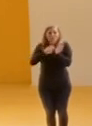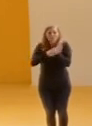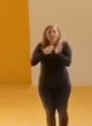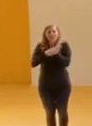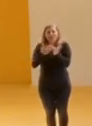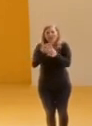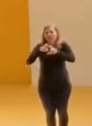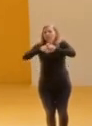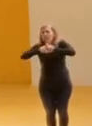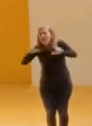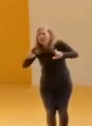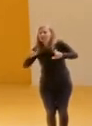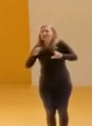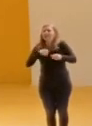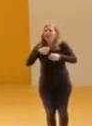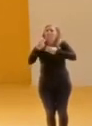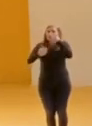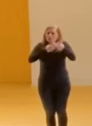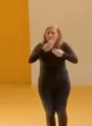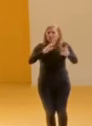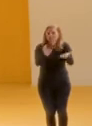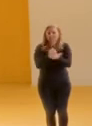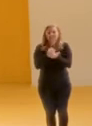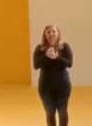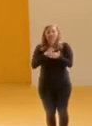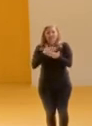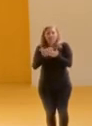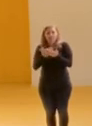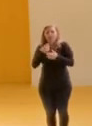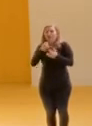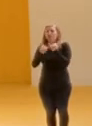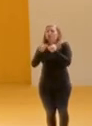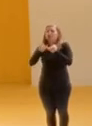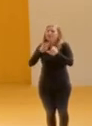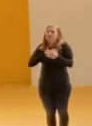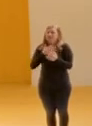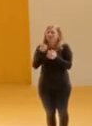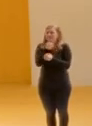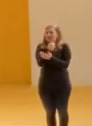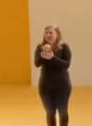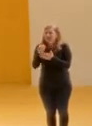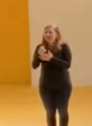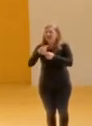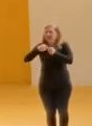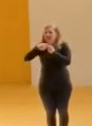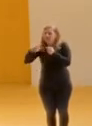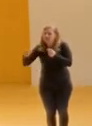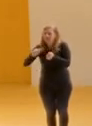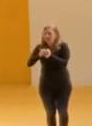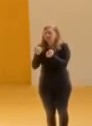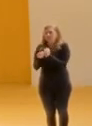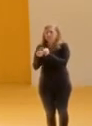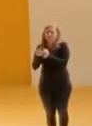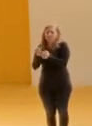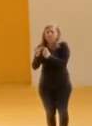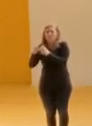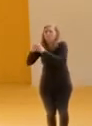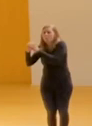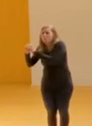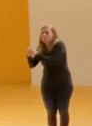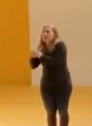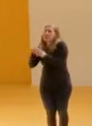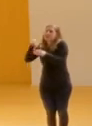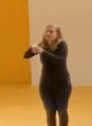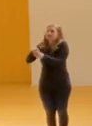mniej więcej szacujemy sobie w odróżnieniu od warzyw liściastych jakieś tam bulwy albo jakieś tam upolowa na zwierzyna może nam dostarczyć